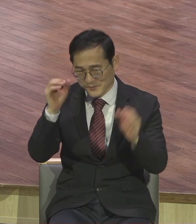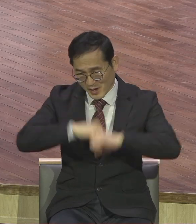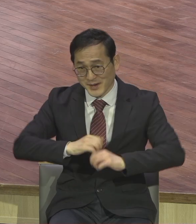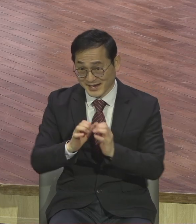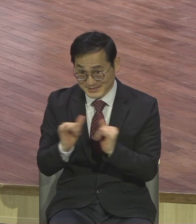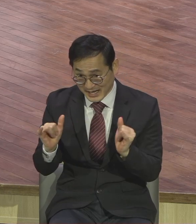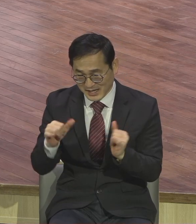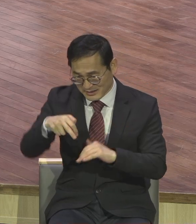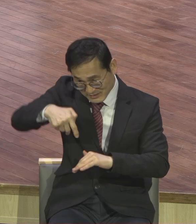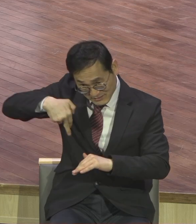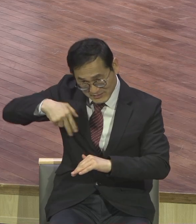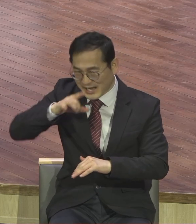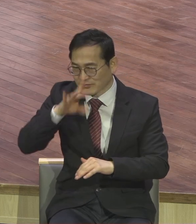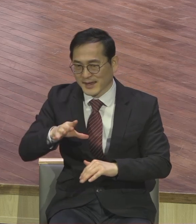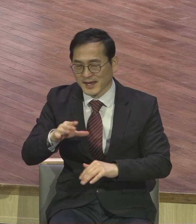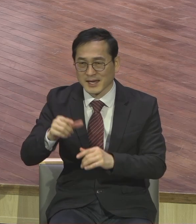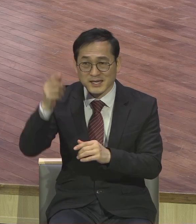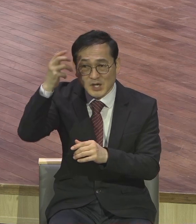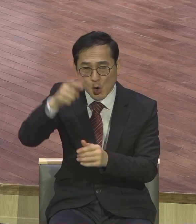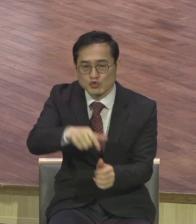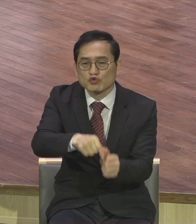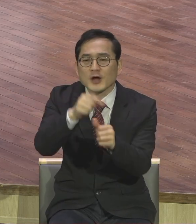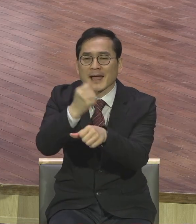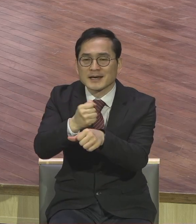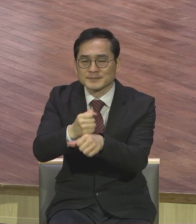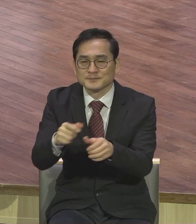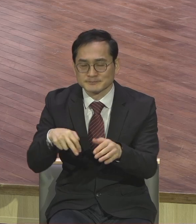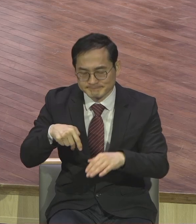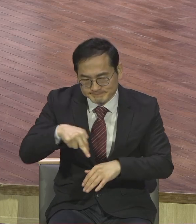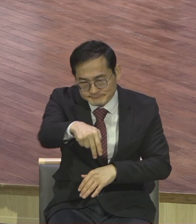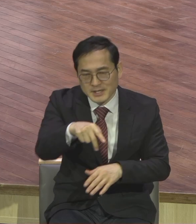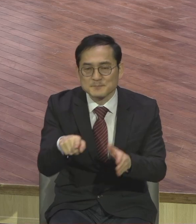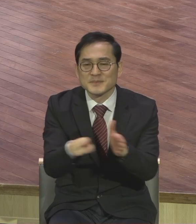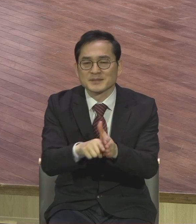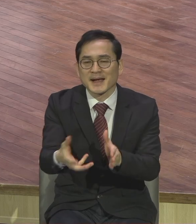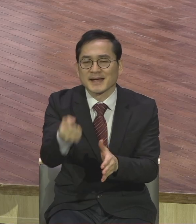오직 영혼을 구원함에 이르는 믿음을 가진 자니라.